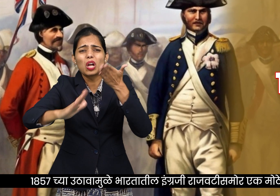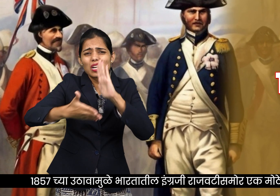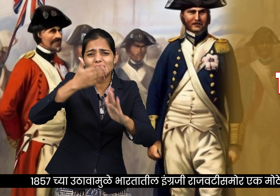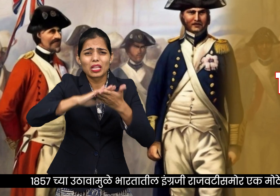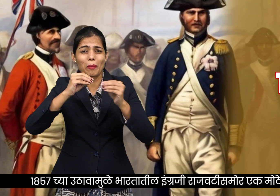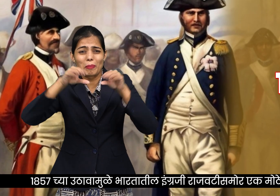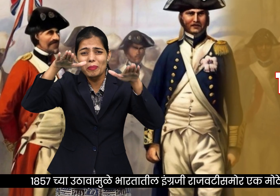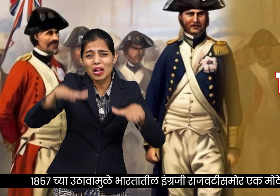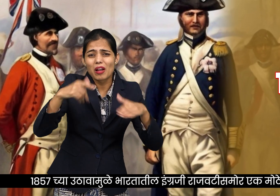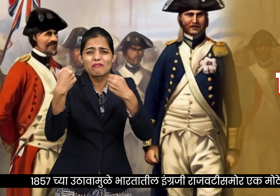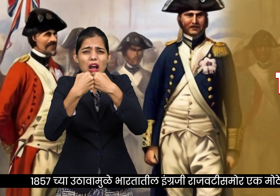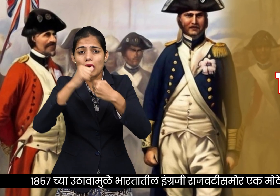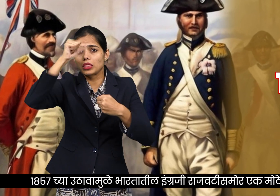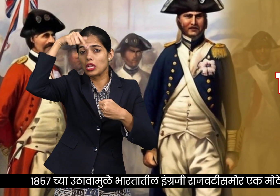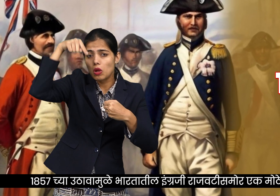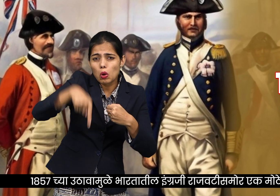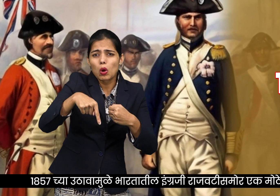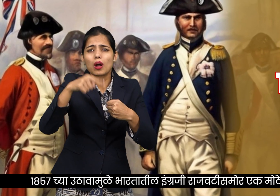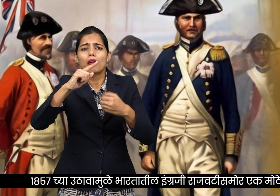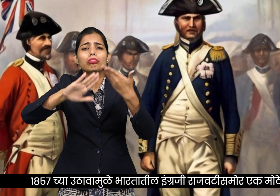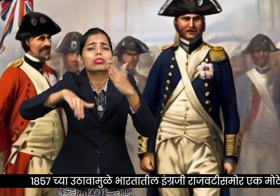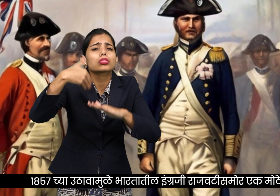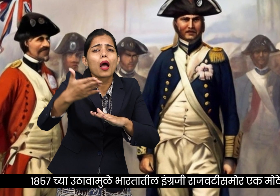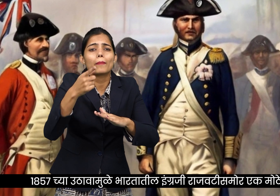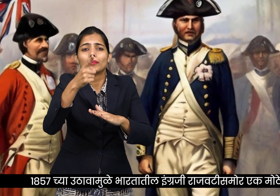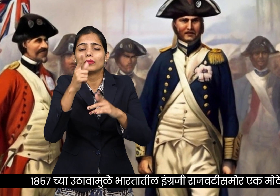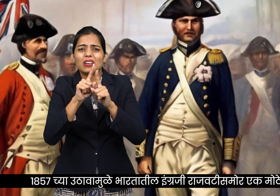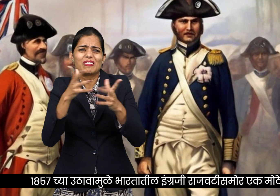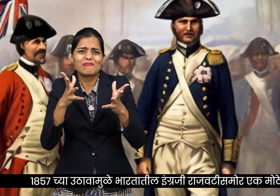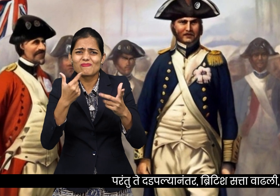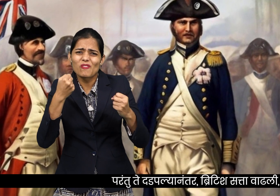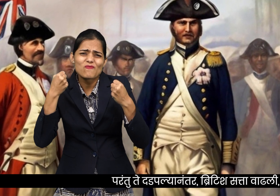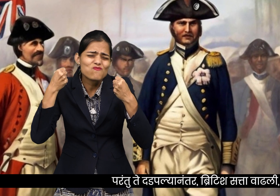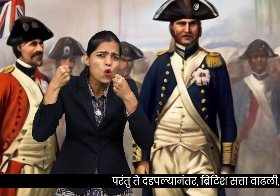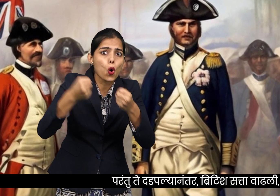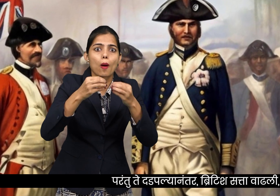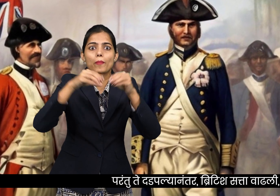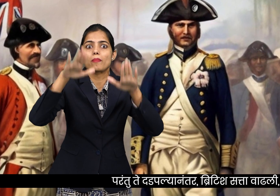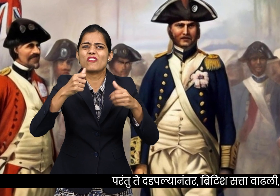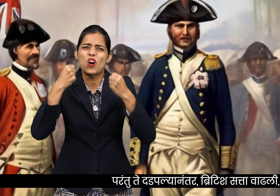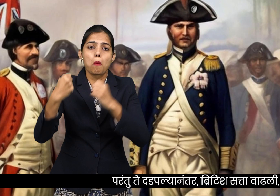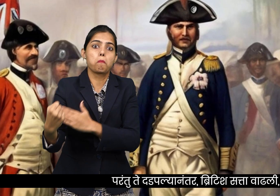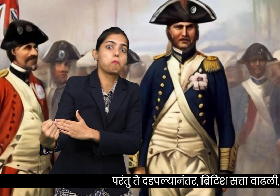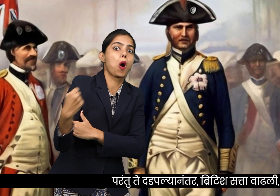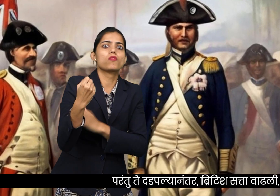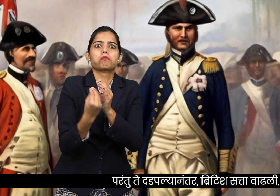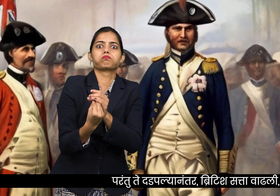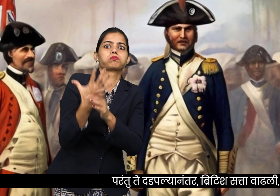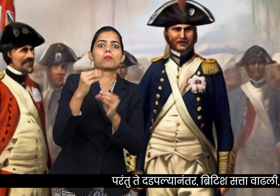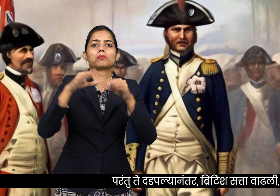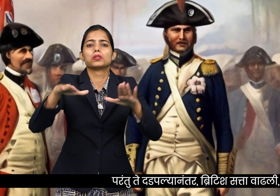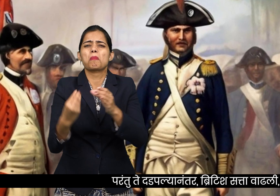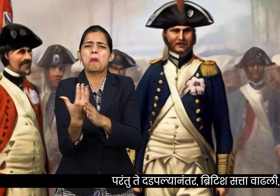इंग्रजी राजवटीसमोर एक मोठे आव्हान उभे राहिले, परंतु ते